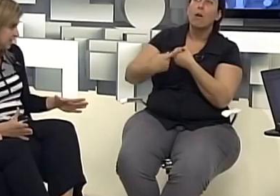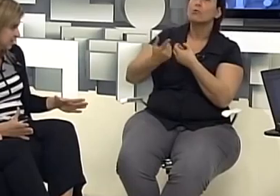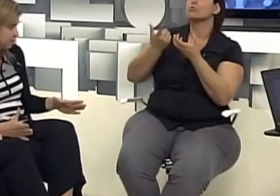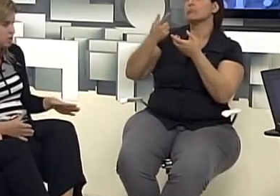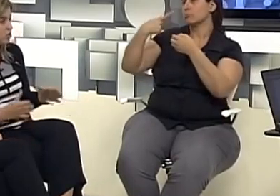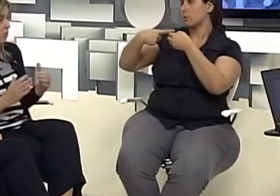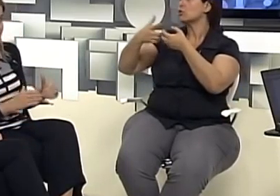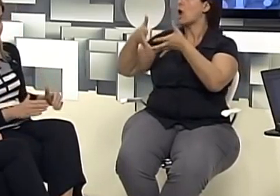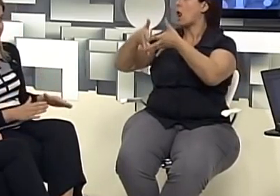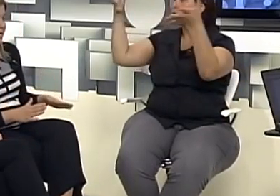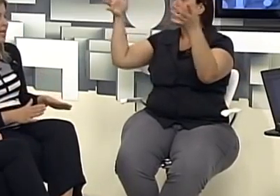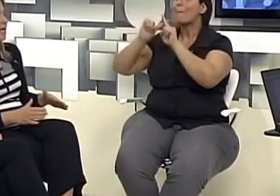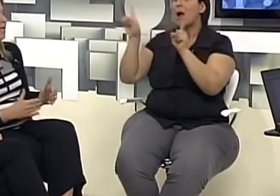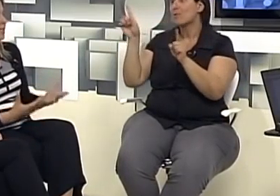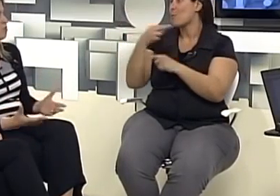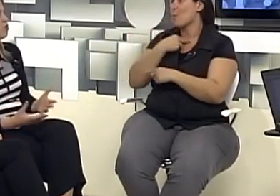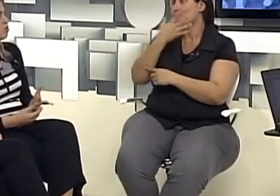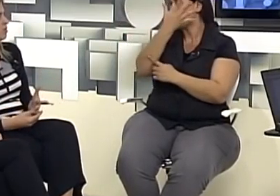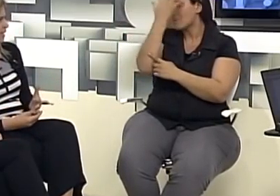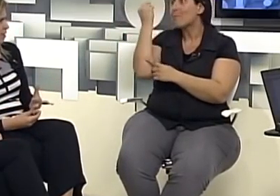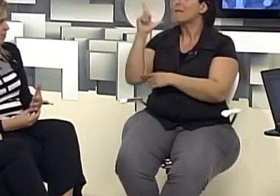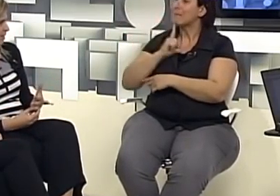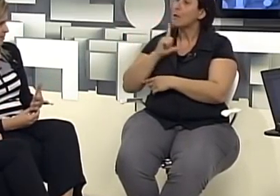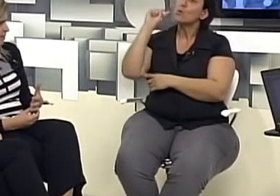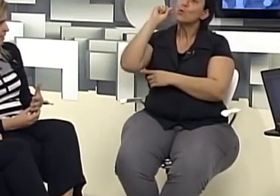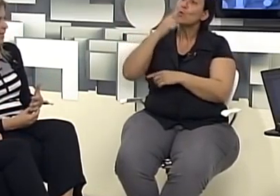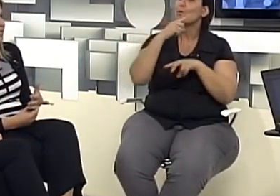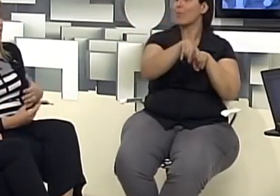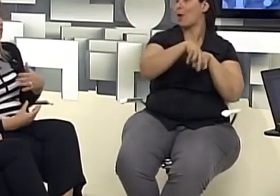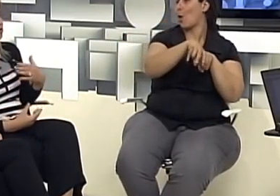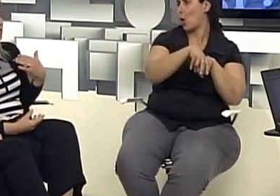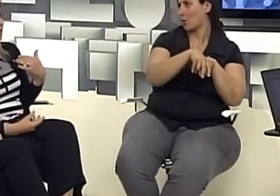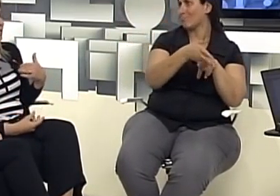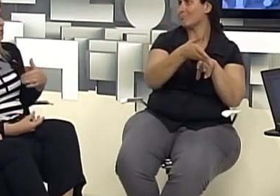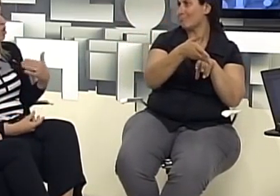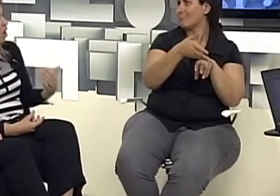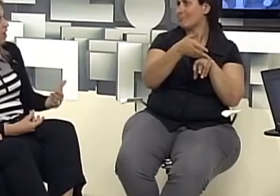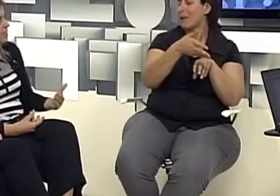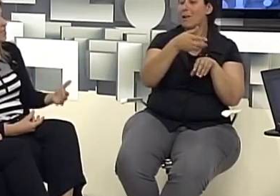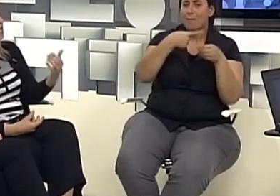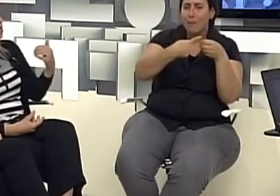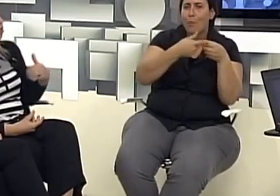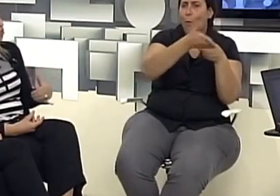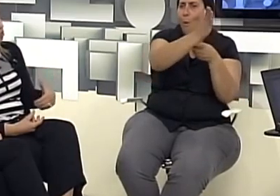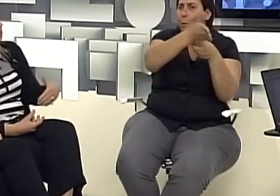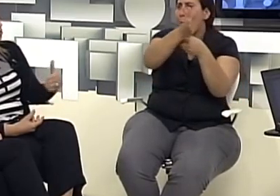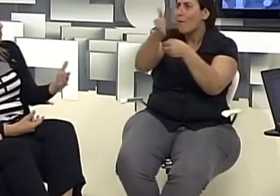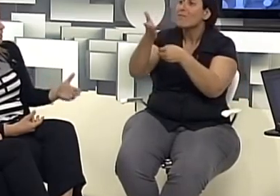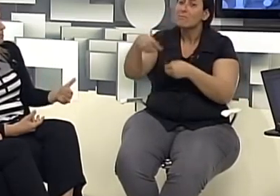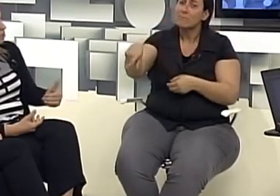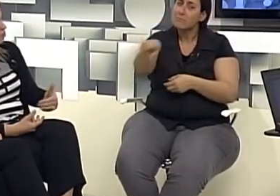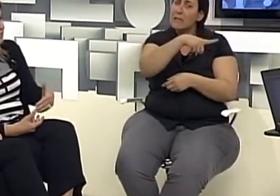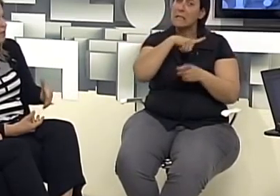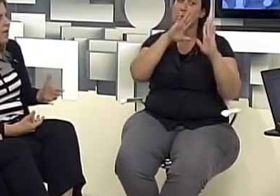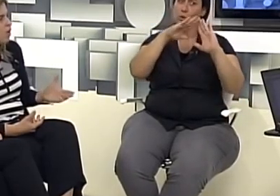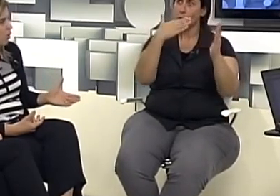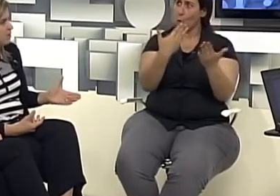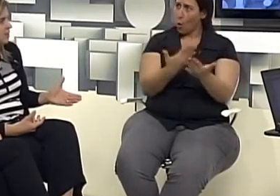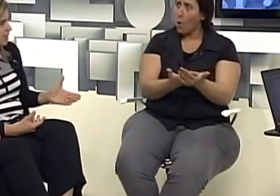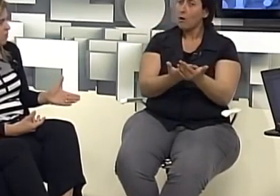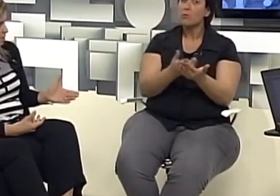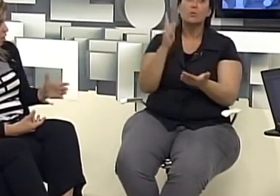cidades grandes. Mas a gente não pode esquecer que temos surdos no interior, né? E que temos escolas com um número de crianças surdas que não